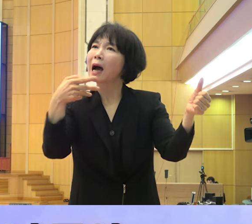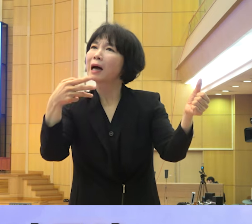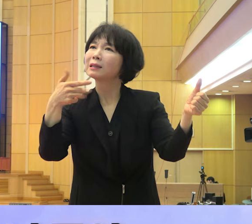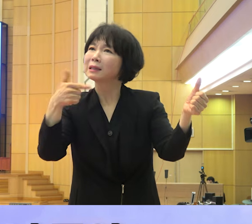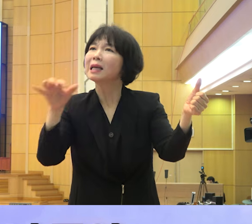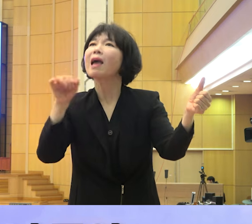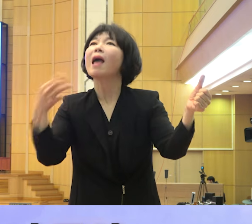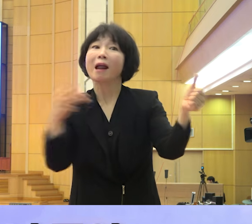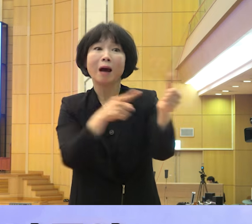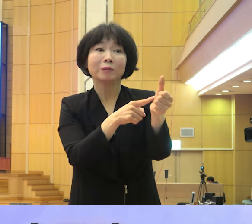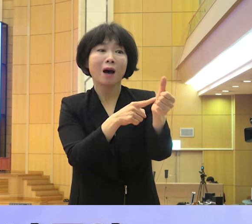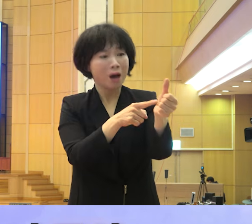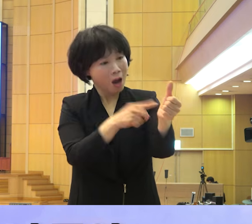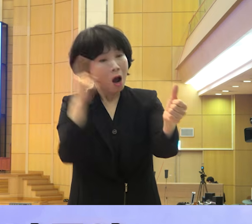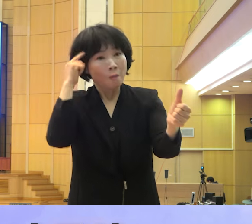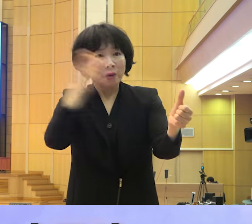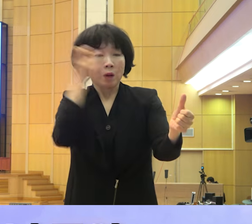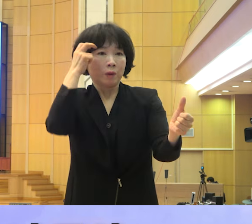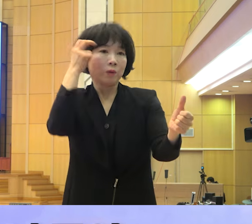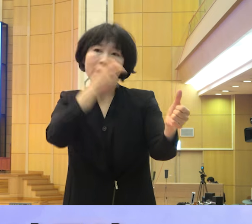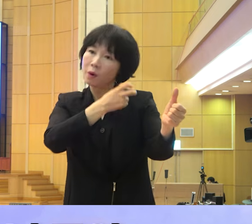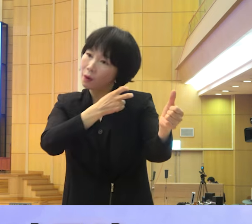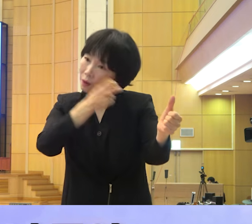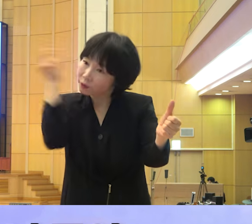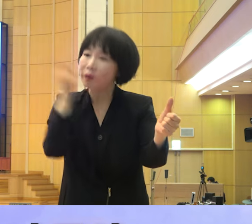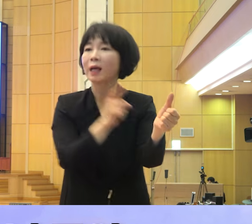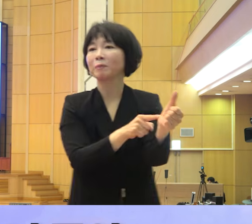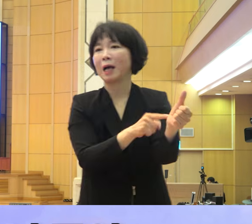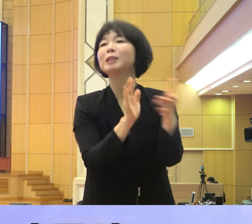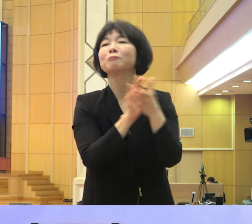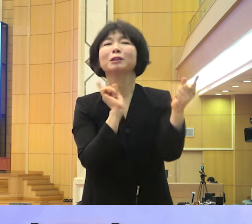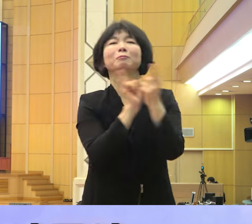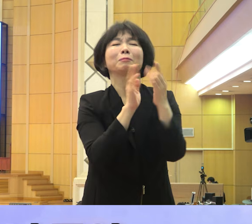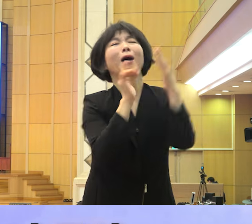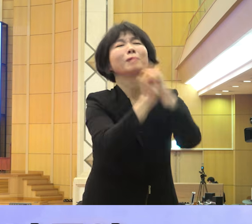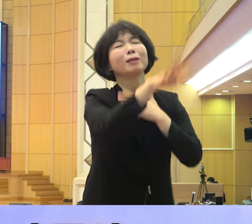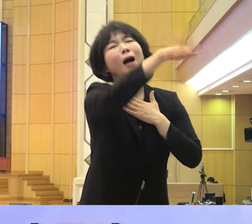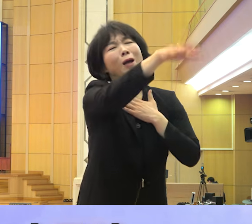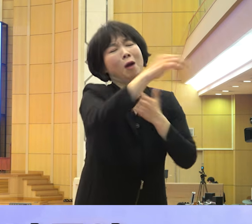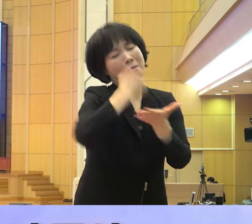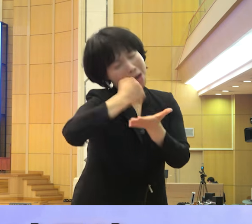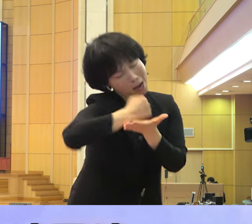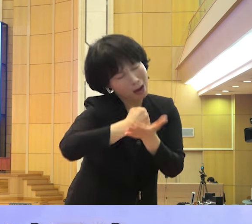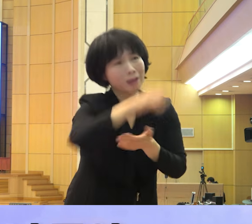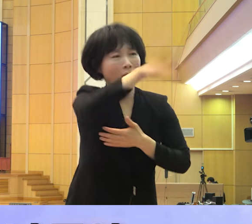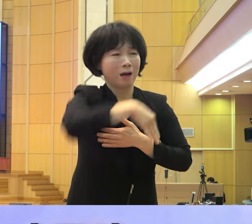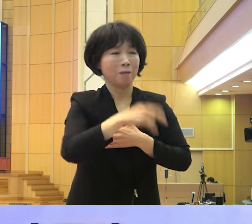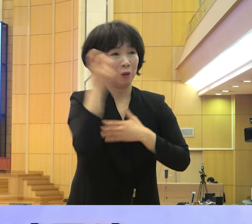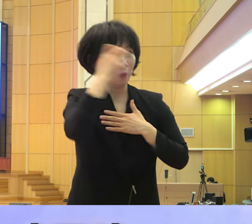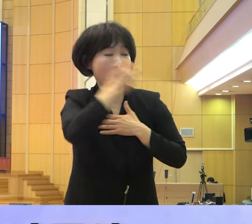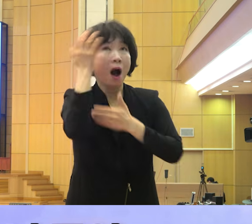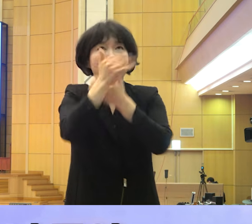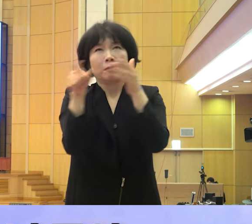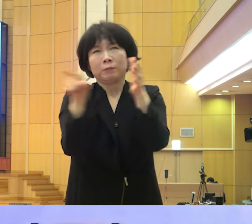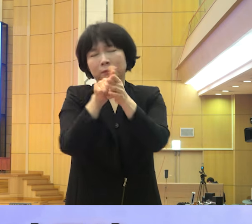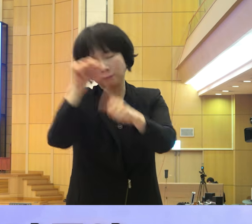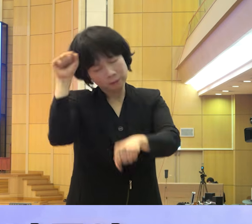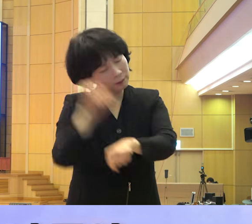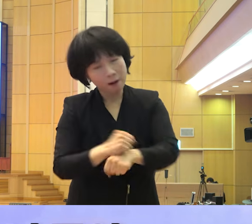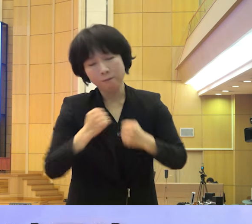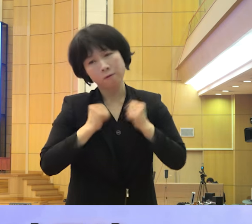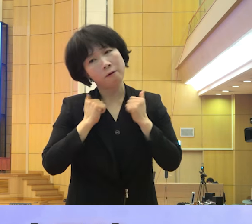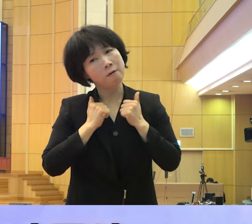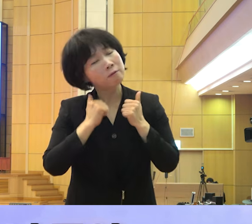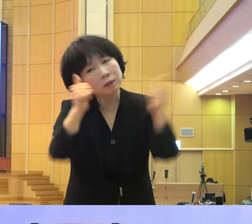해박한 율법의 말씀에 지식이 있는 사람이고, 다 하나님만 찾고 하나님만 믿는 그런 열심